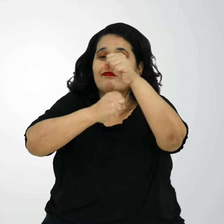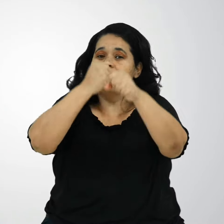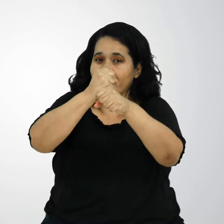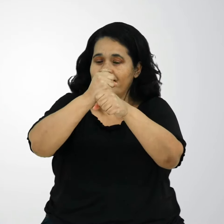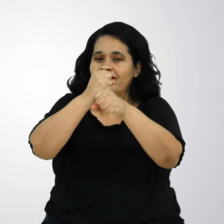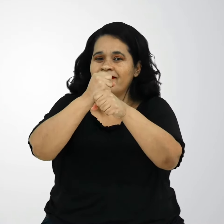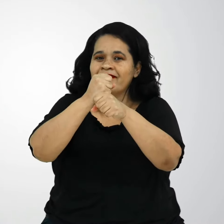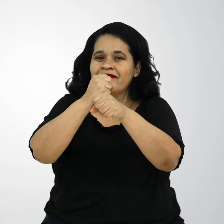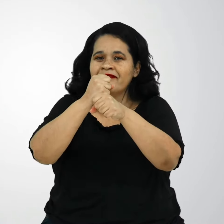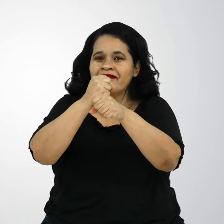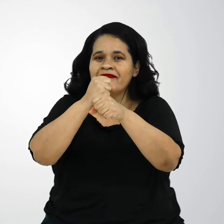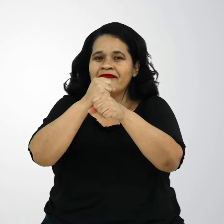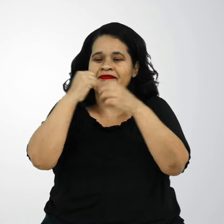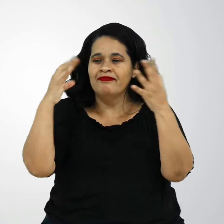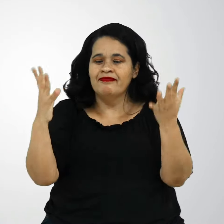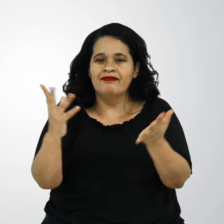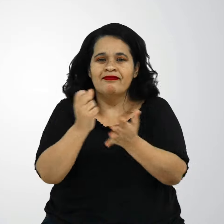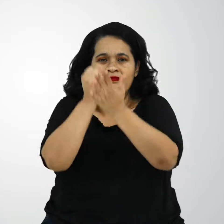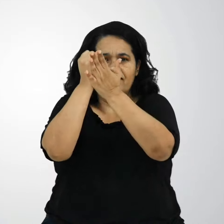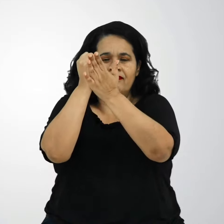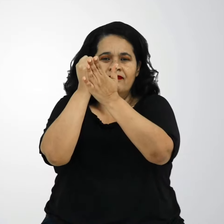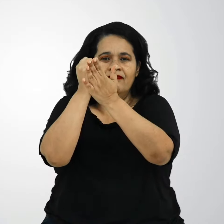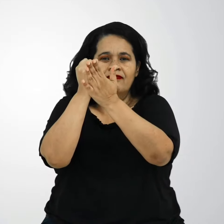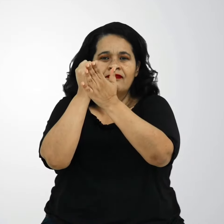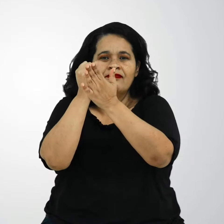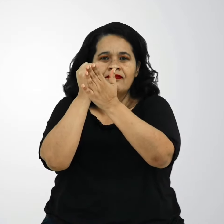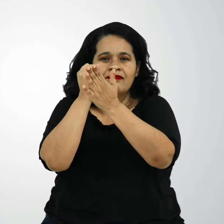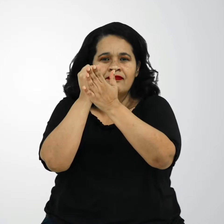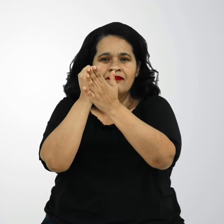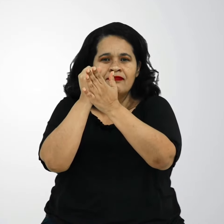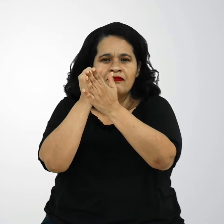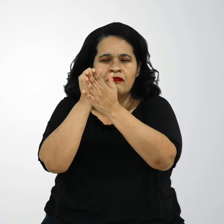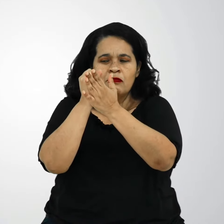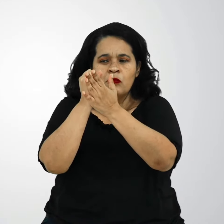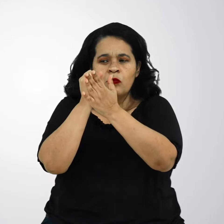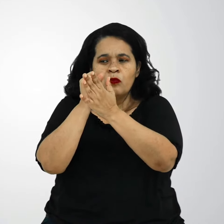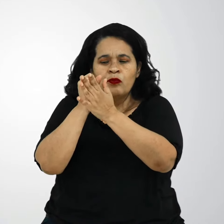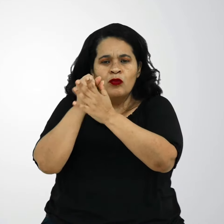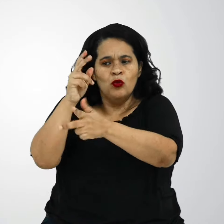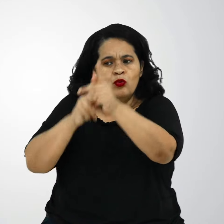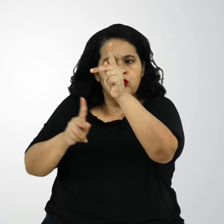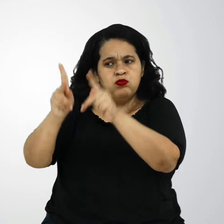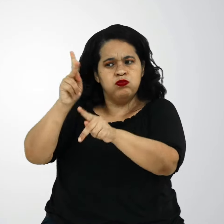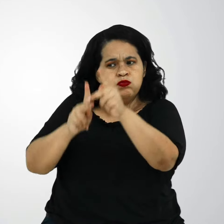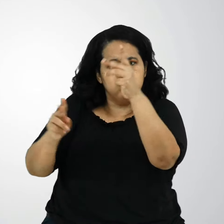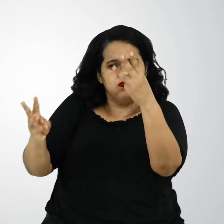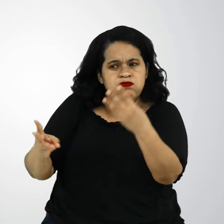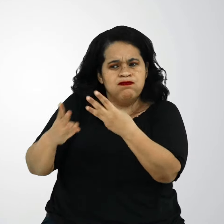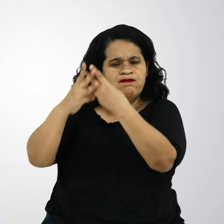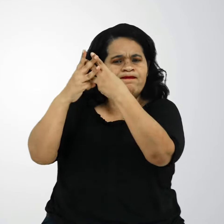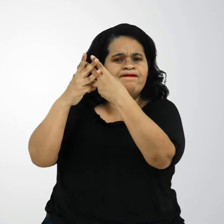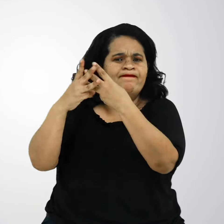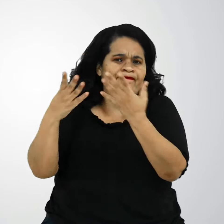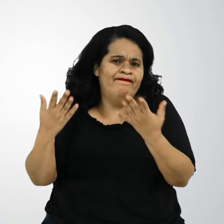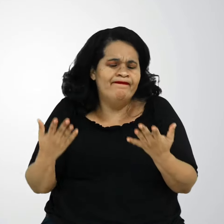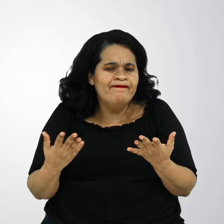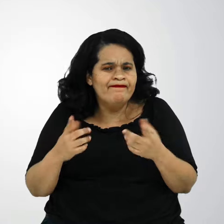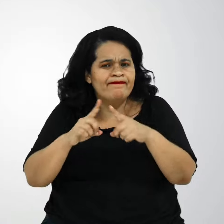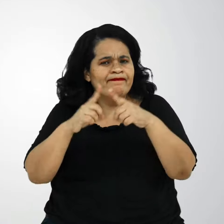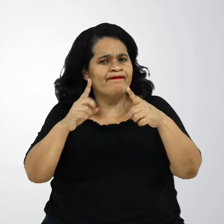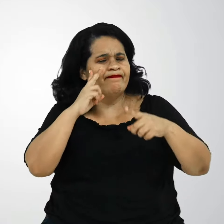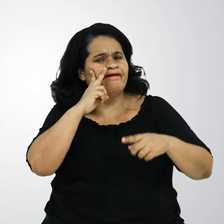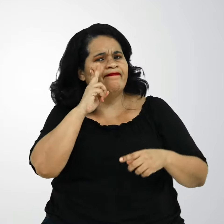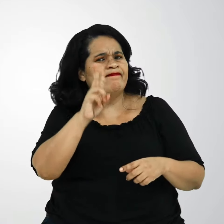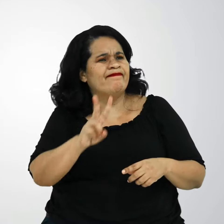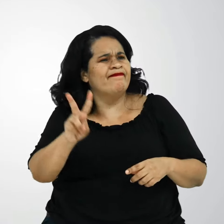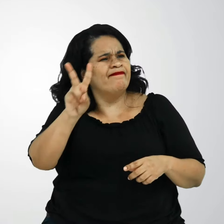segunda etapa da salvação, que seria para Deus salvar os judeus, né? No final dos tempos. Realmente... Não dá. É uma visão, parece ser um